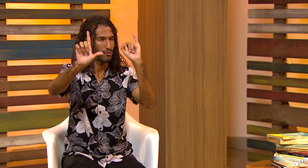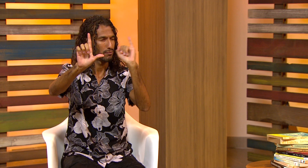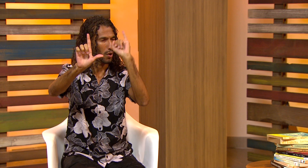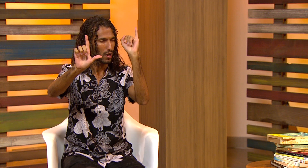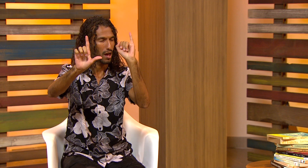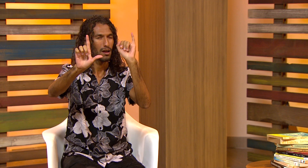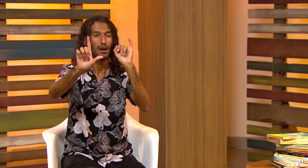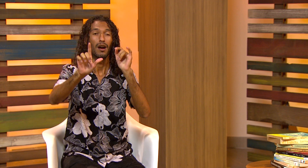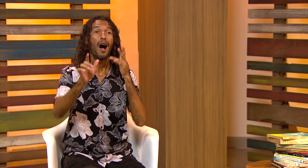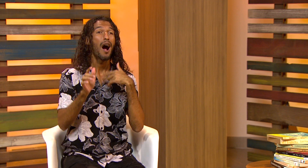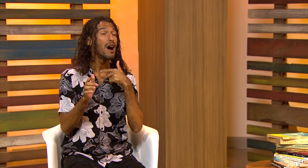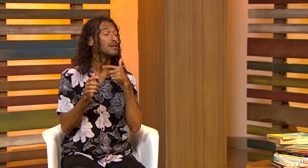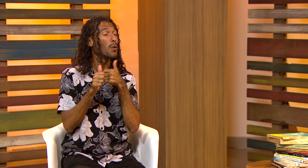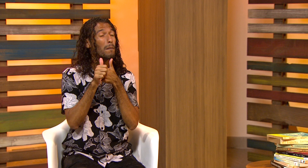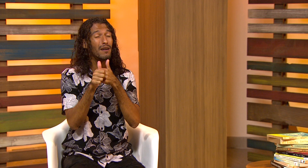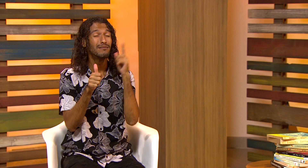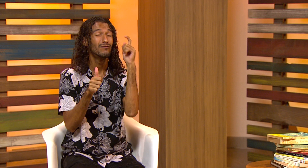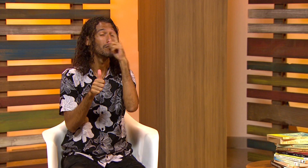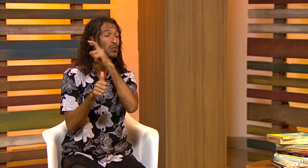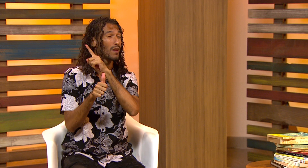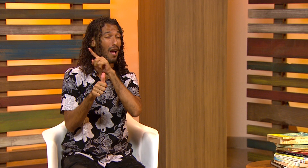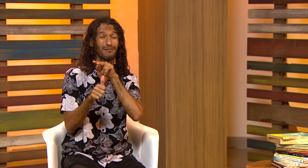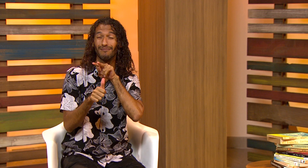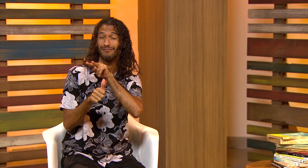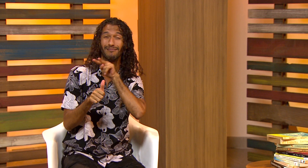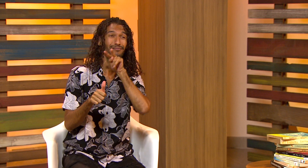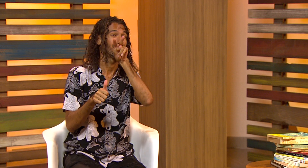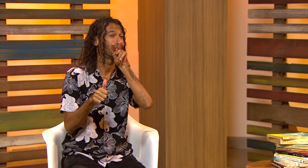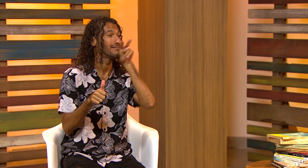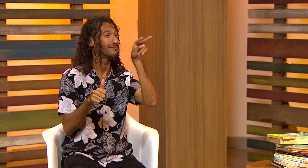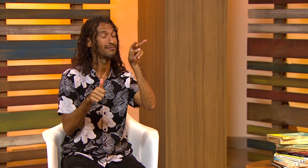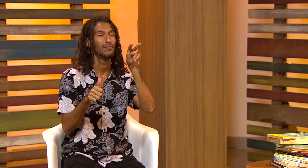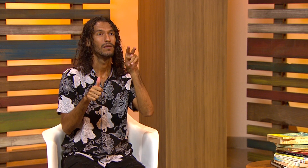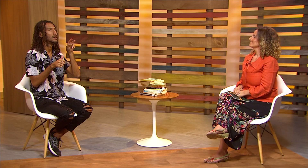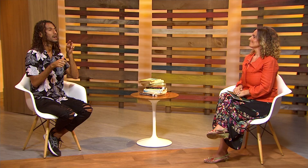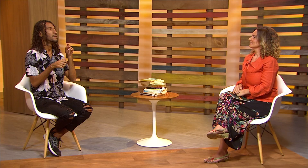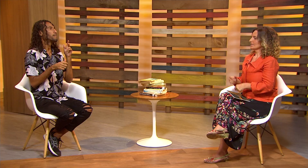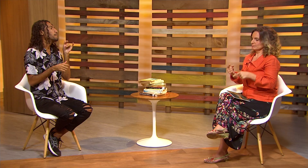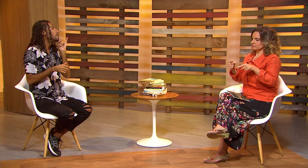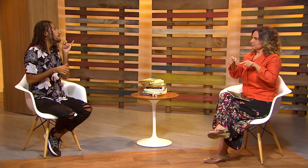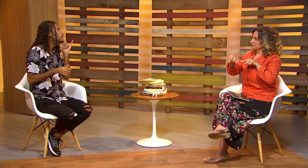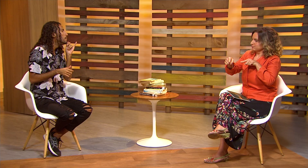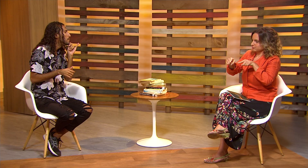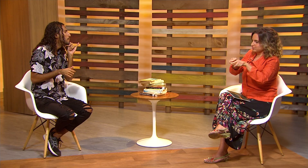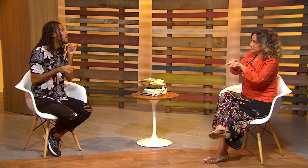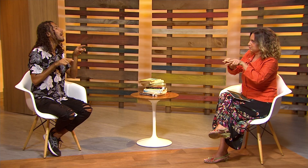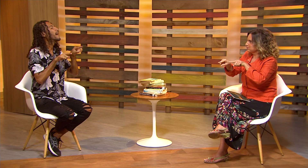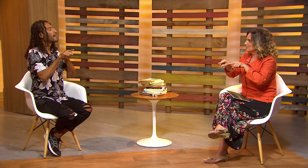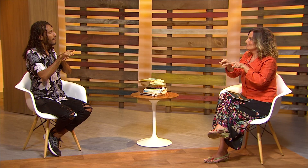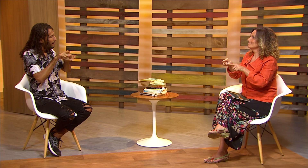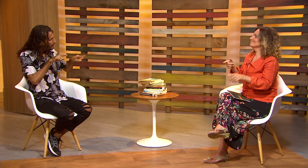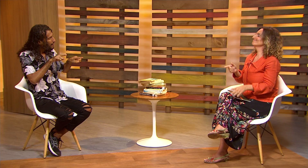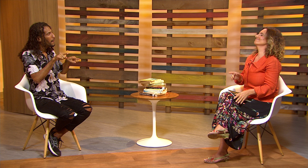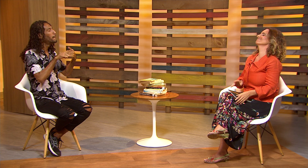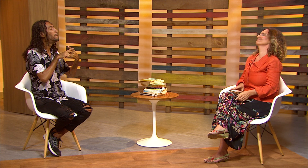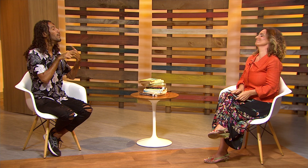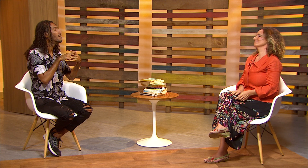as informações que estão sendo passadas no quadro do outro, é bem difícil, porque eu não Perde conseguia a acompanhar. sincronia, né? Perde a